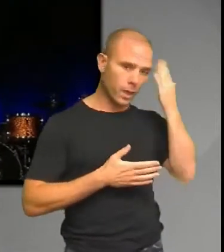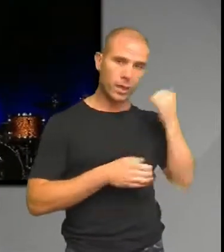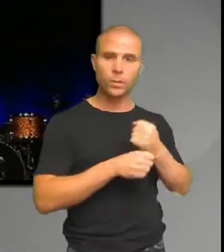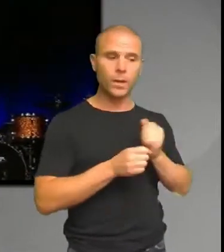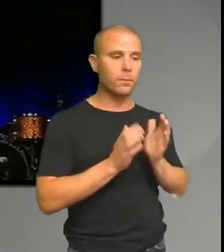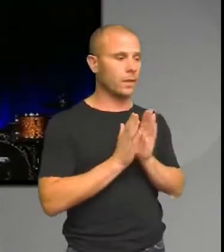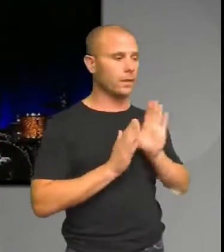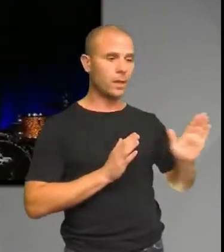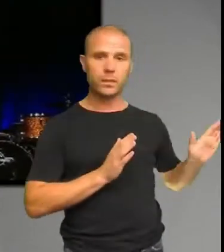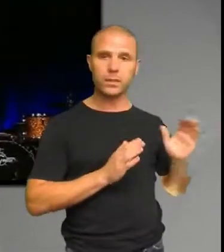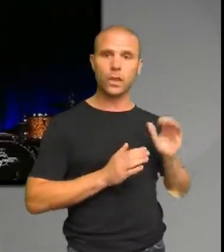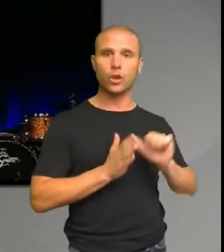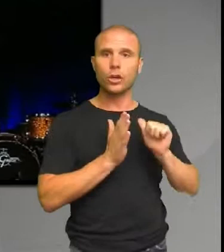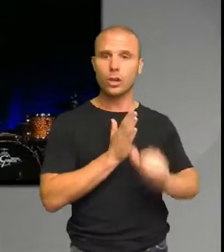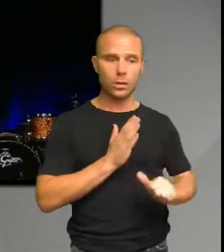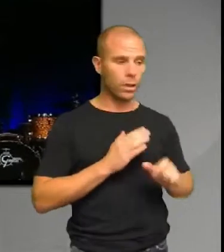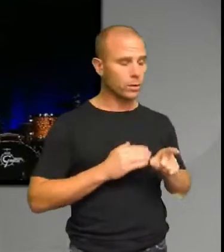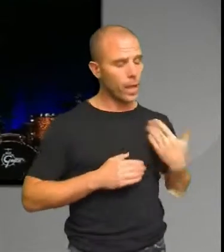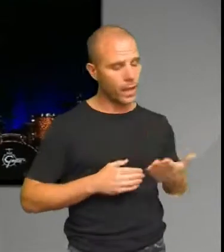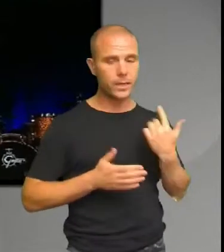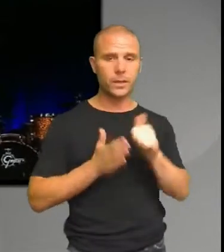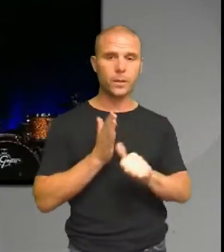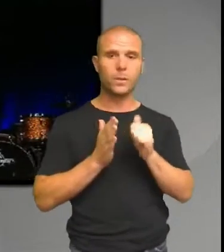resurs som de utgör.